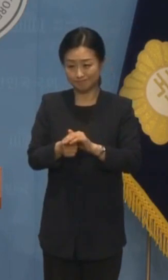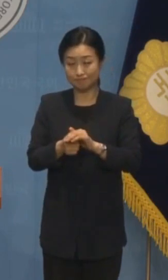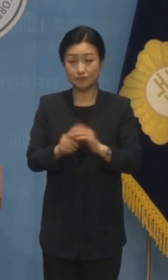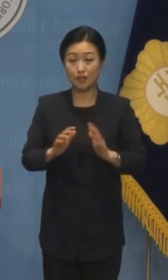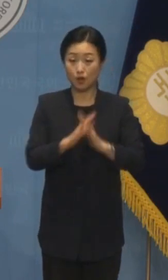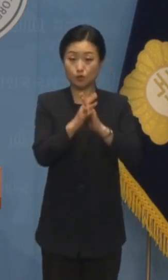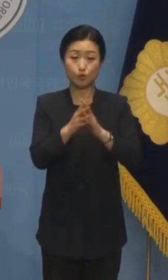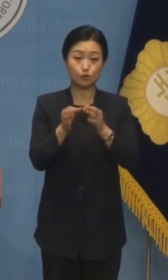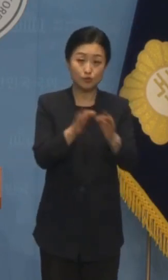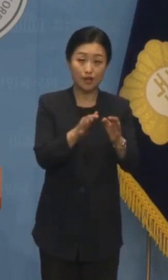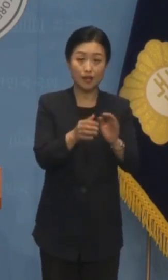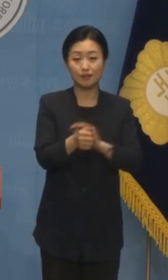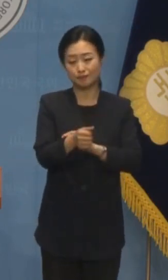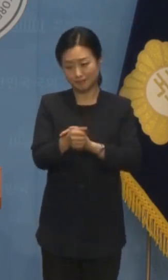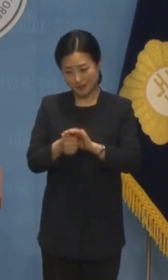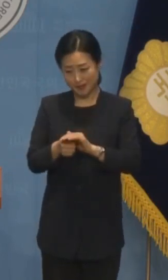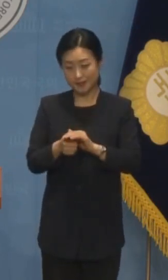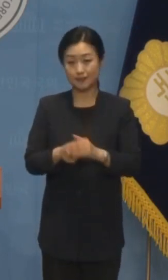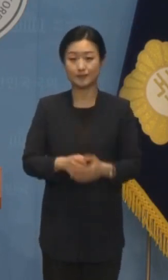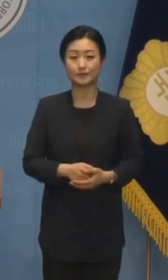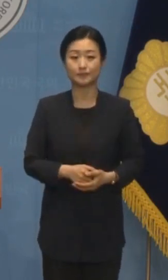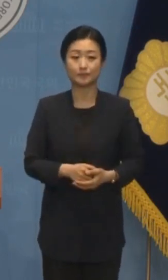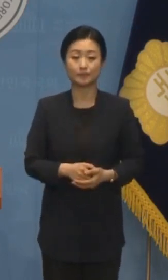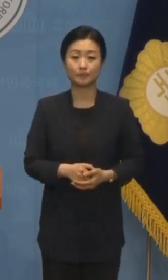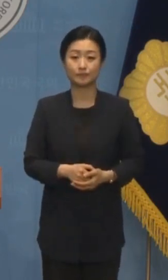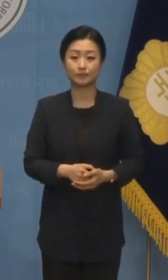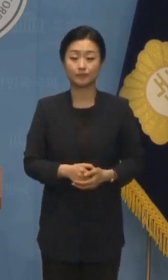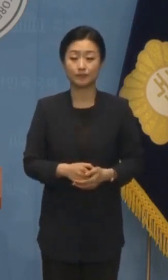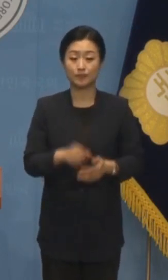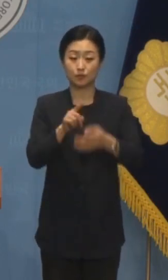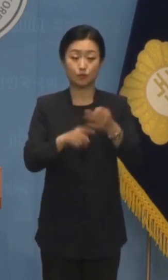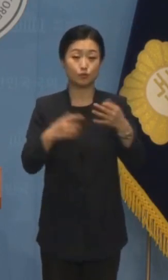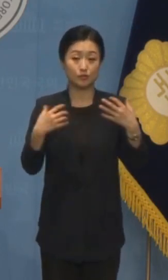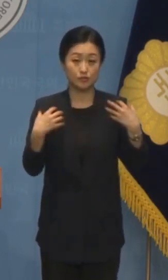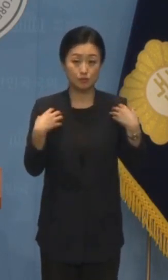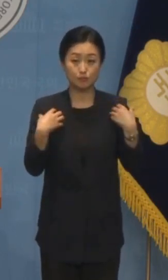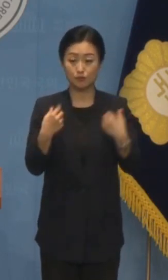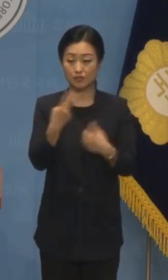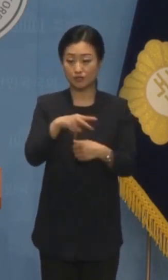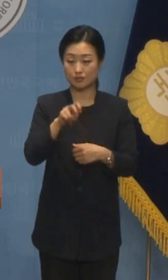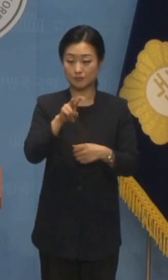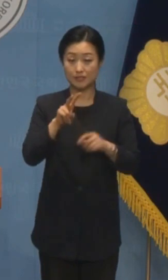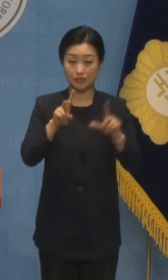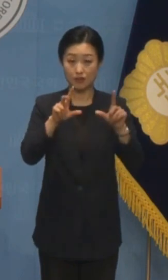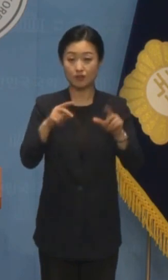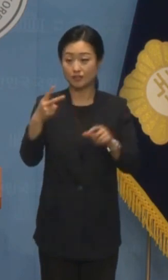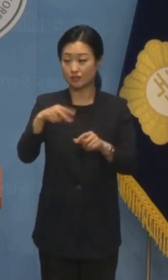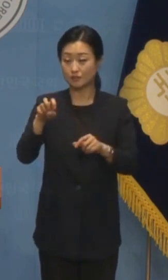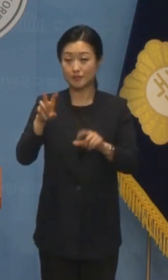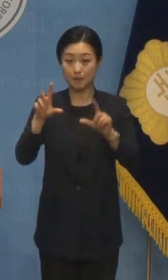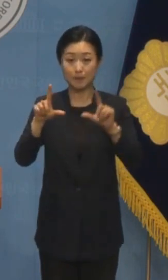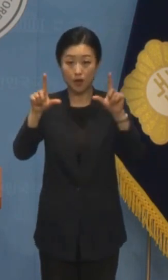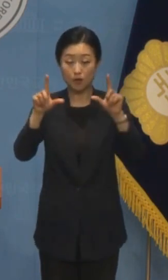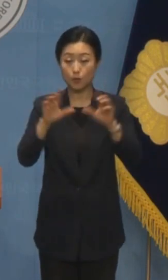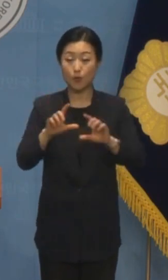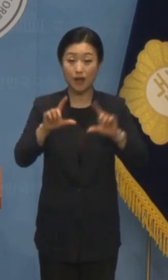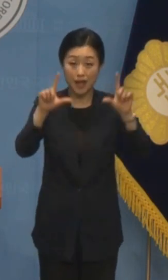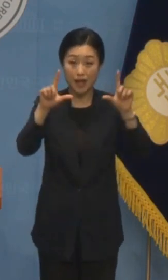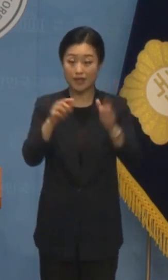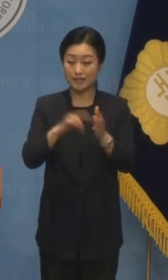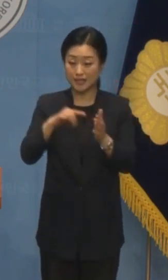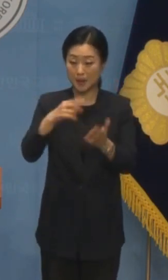건설 투자도 감소폭이 확대됐습니다. 윤석열 정부가 22년, 23년 연속으로 그리고 올해도 제출한